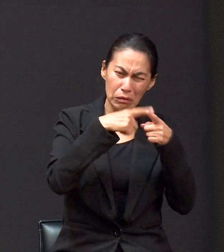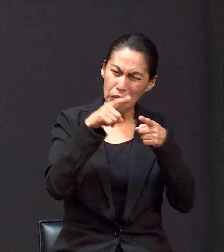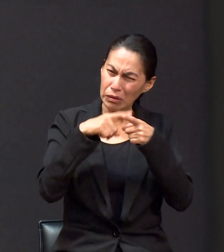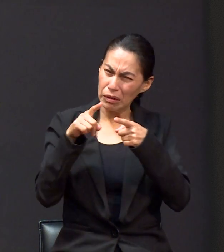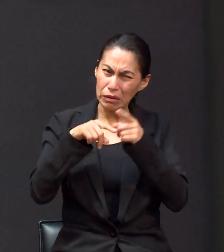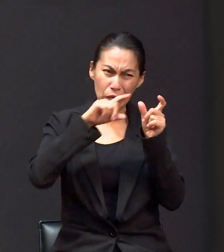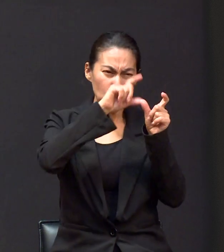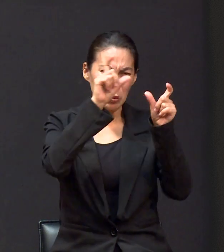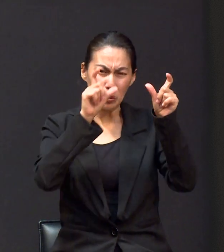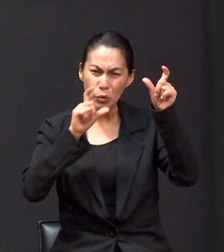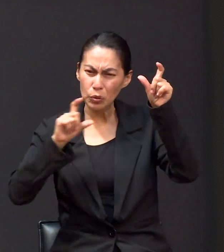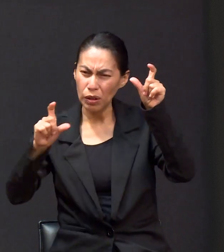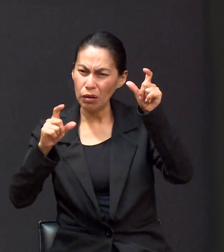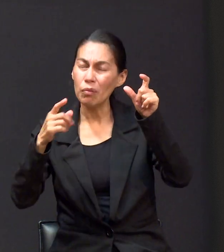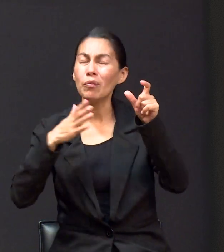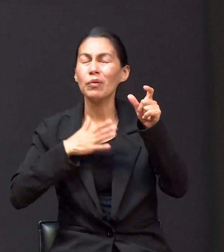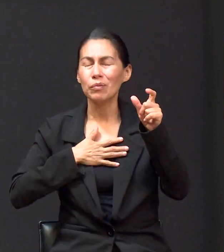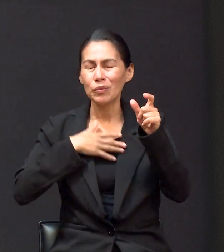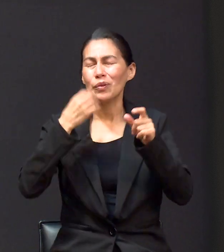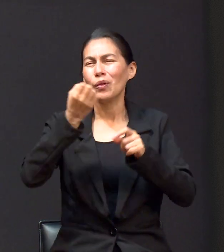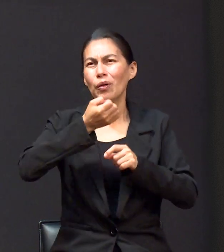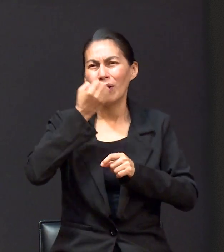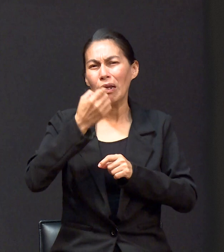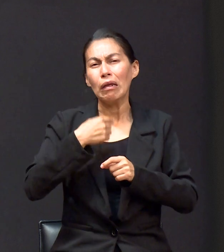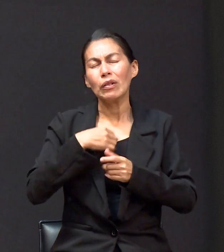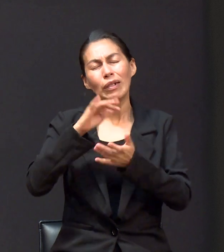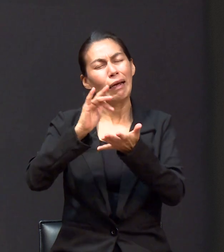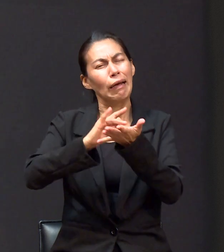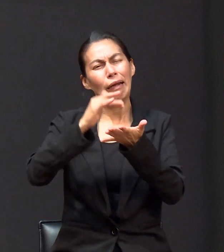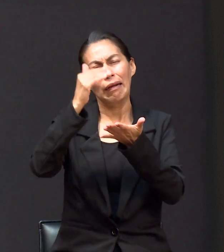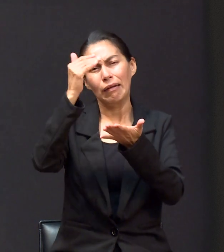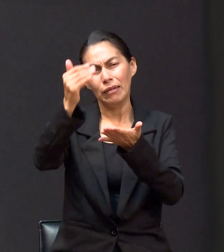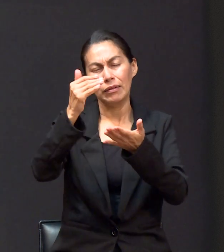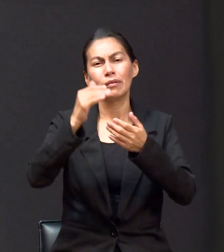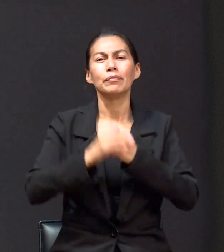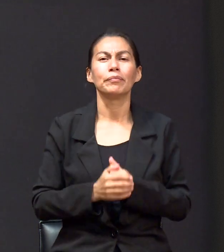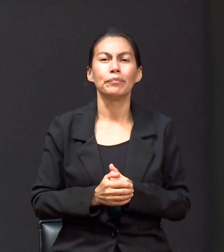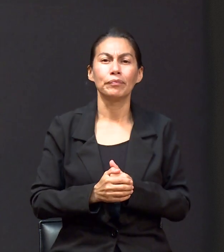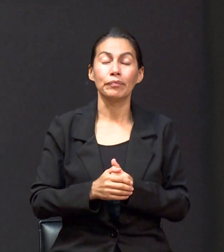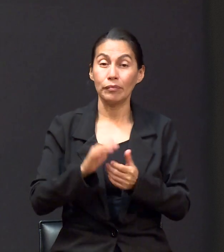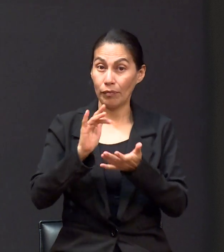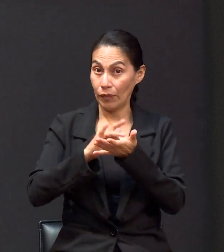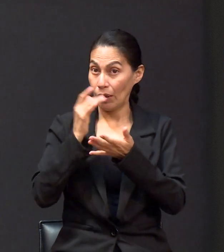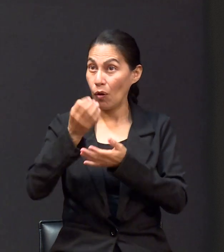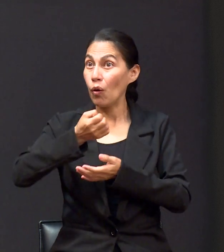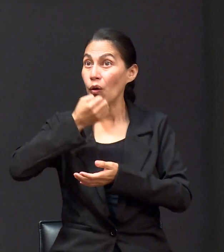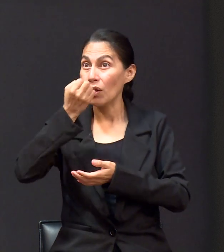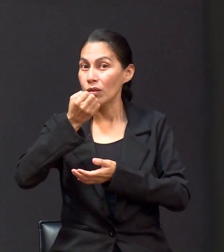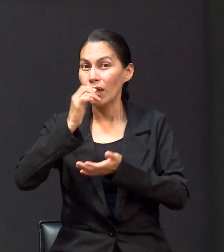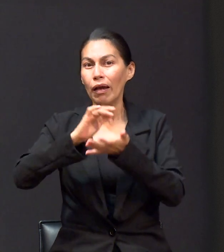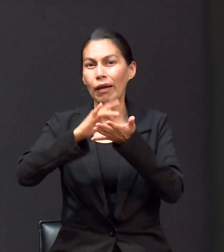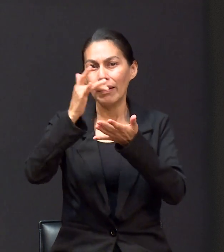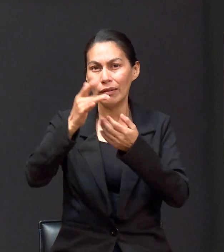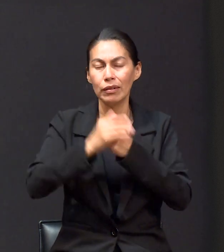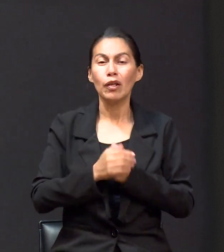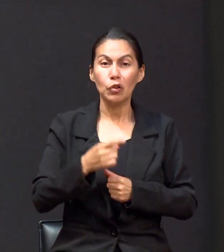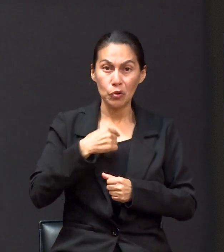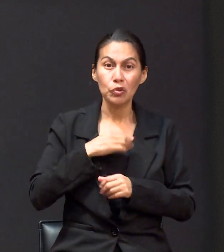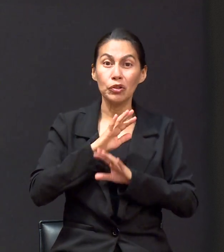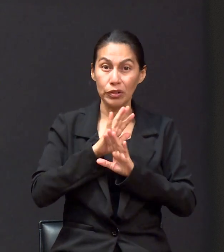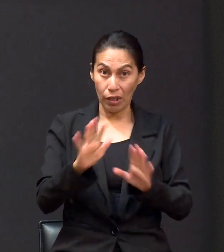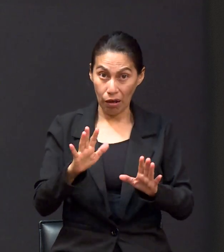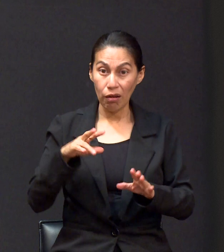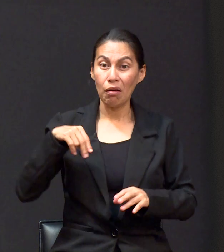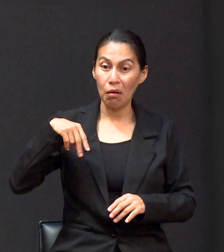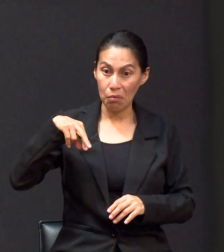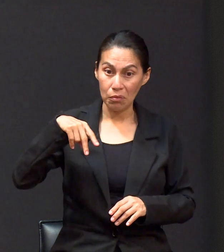en diferentes partes de México han estado orando por mí y yo les agradezco bastante porque gracias a la oración hoy he